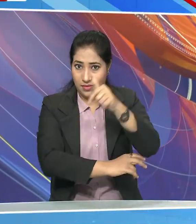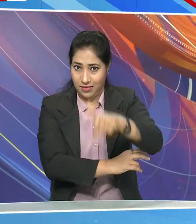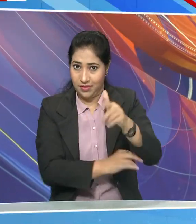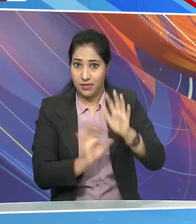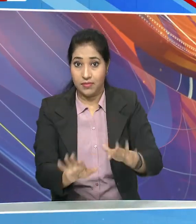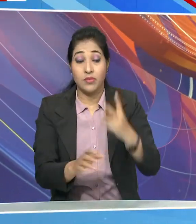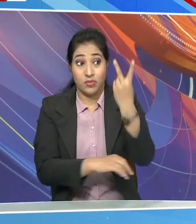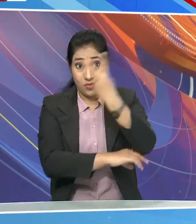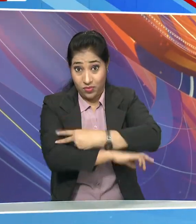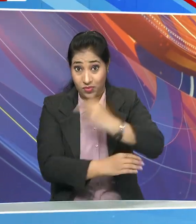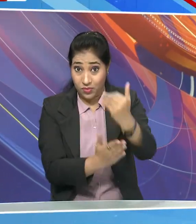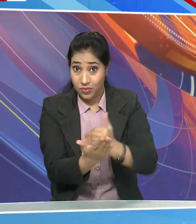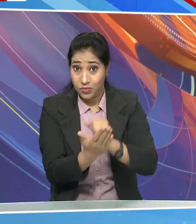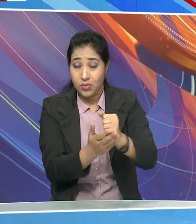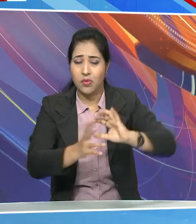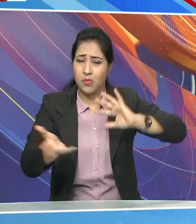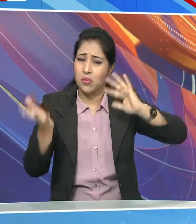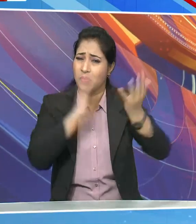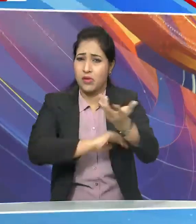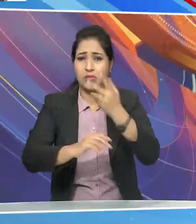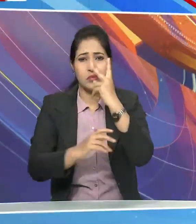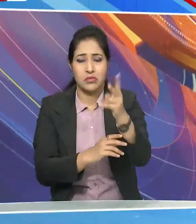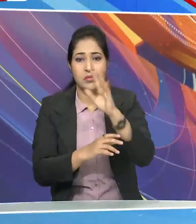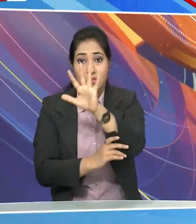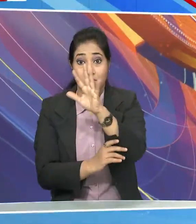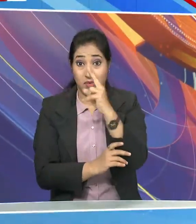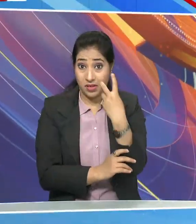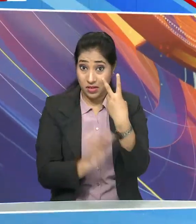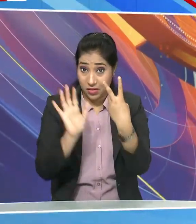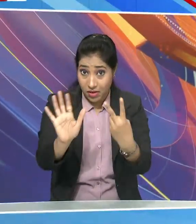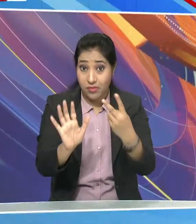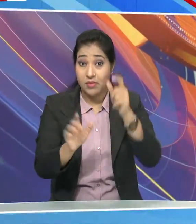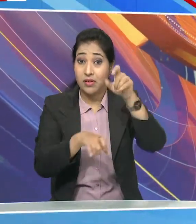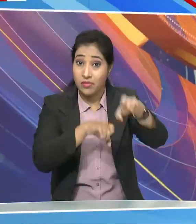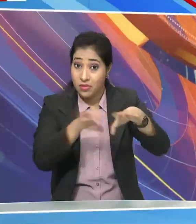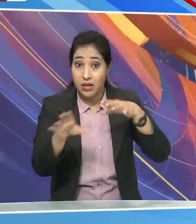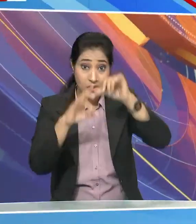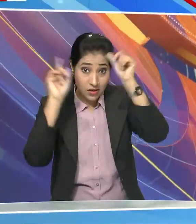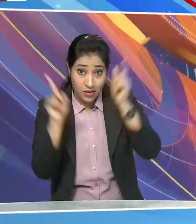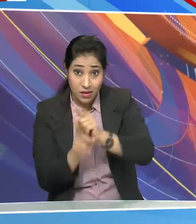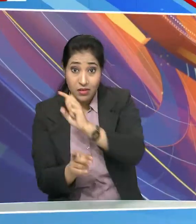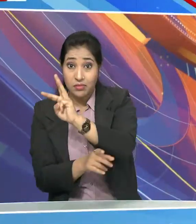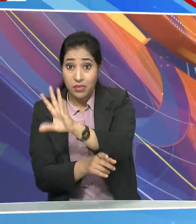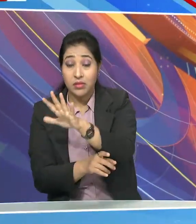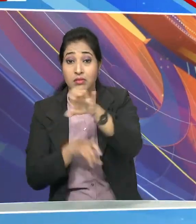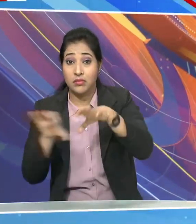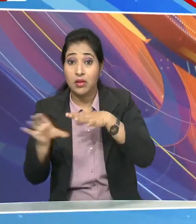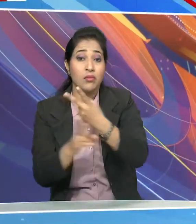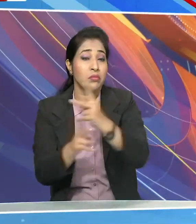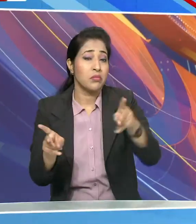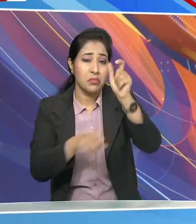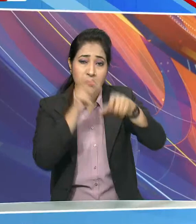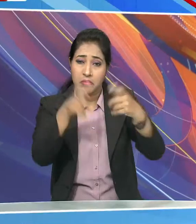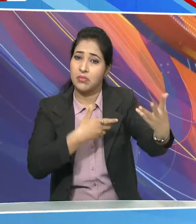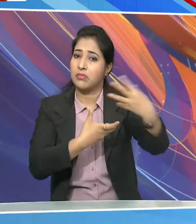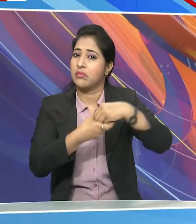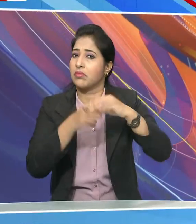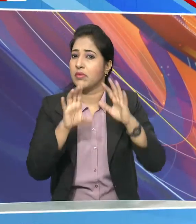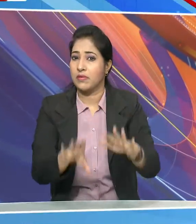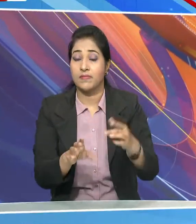शिखर सम्मेलन में दुनिया भर के 57 और भारत के 35 शेरों के प्रतिनिधि और प्रतिभागी हिस्सा ले रहे हैं